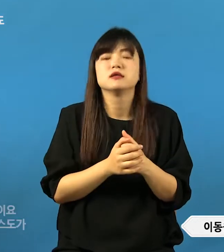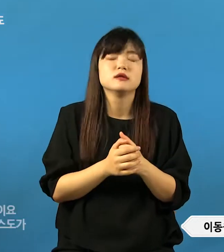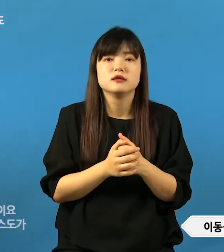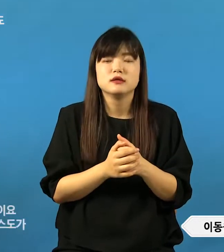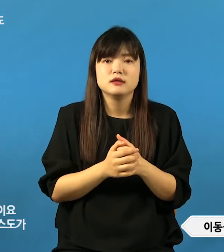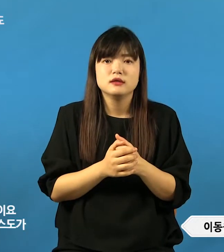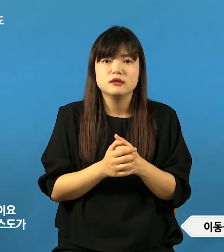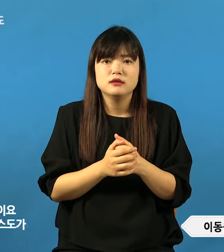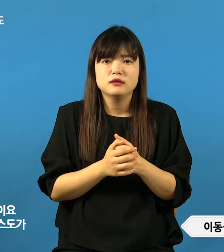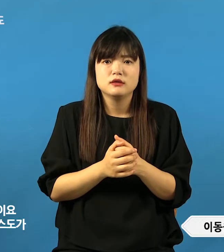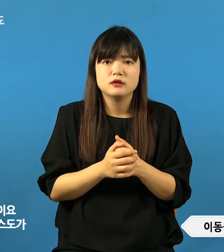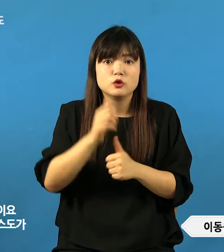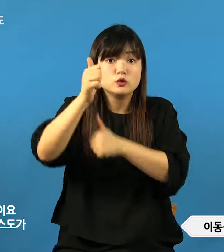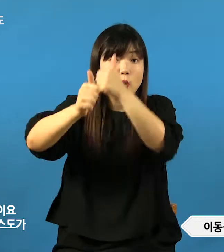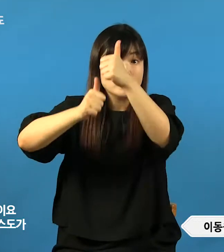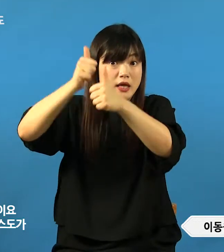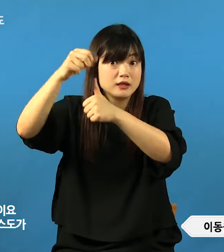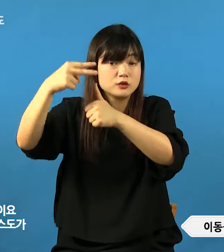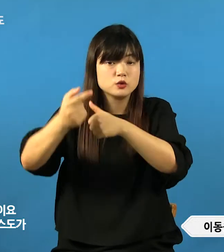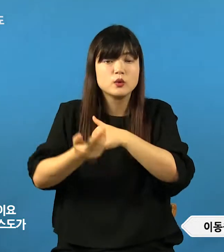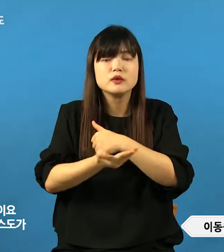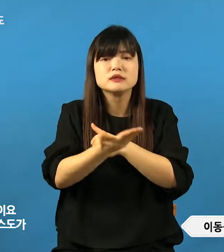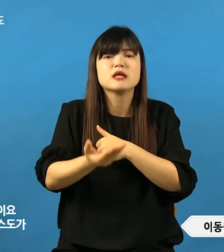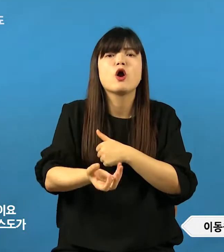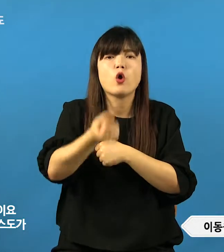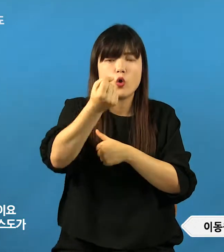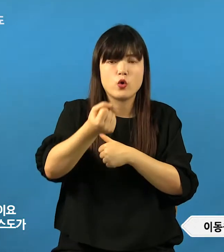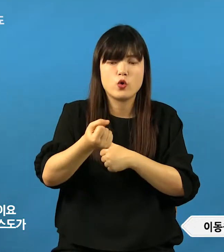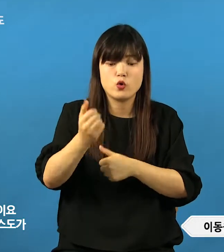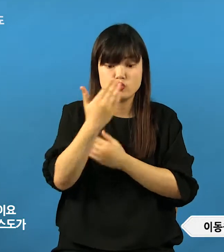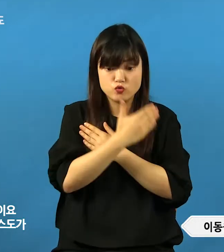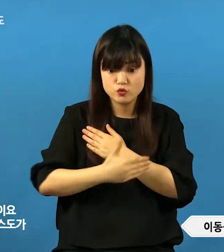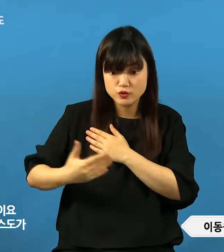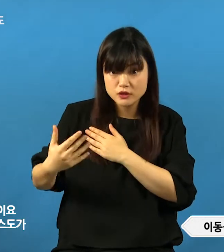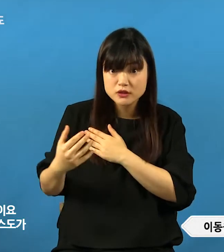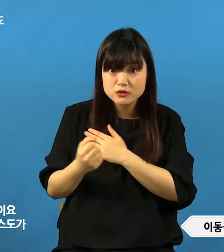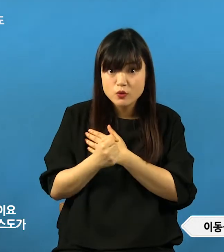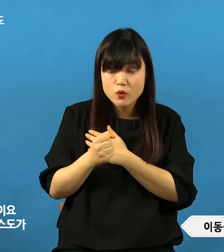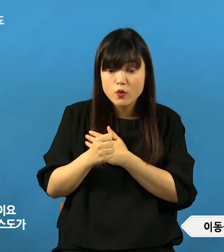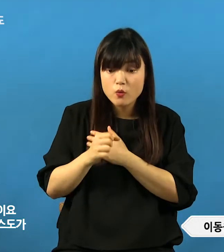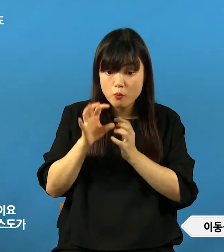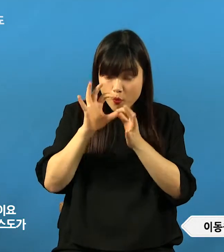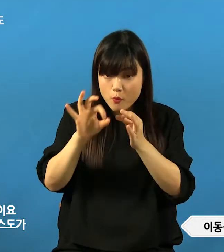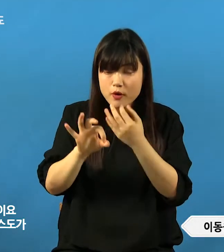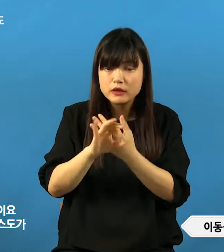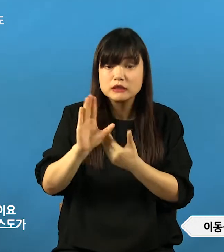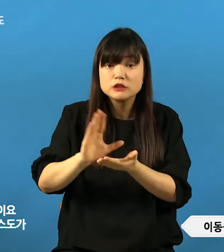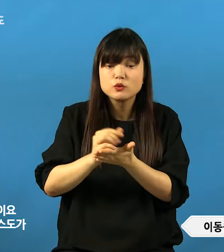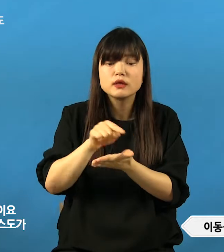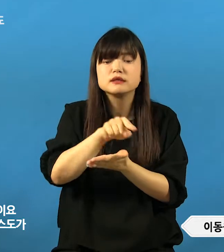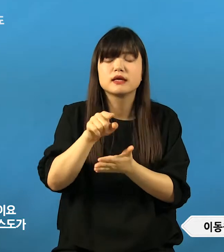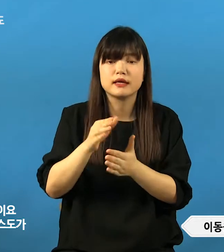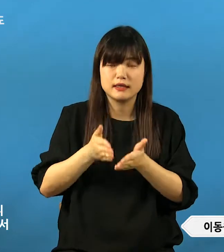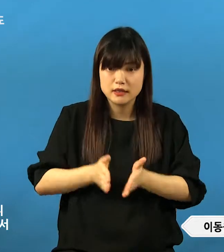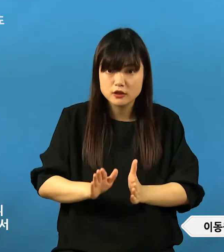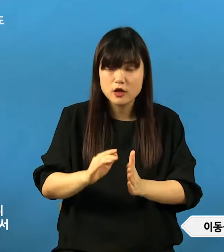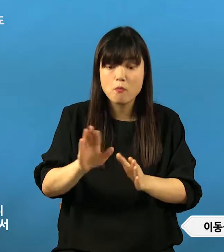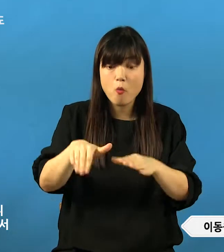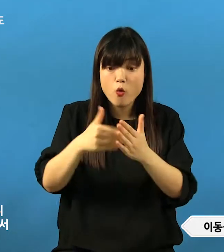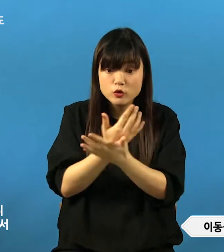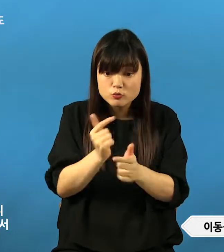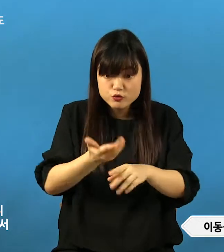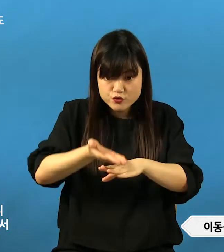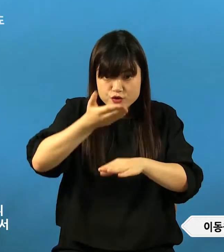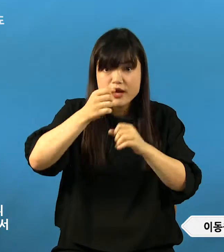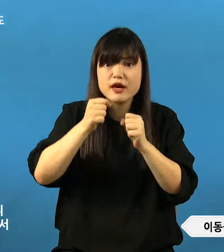5절 시작. 조상들도 그들의 것이요 육신으로 하면 그리스도가 그들에게서 나셨으니 그는 만물